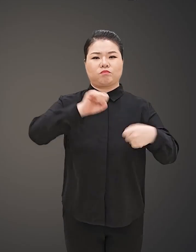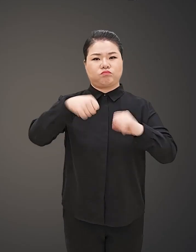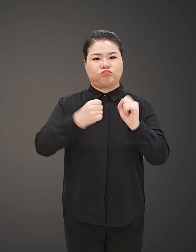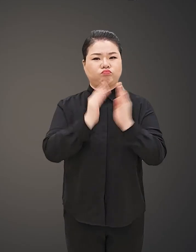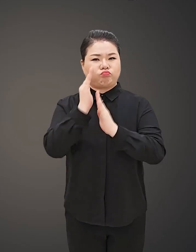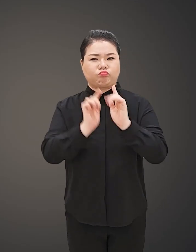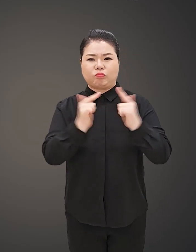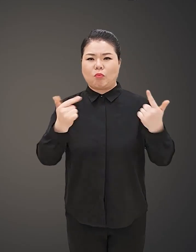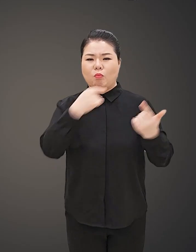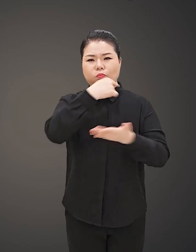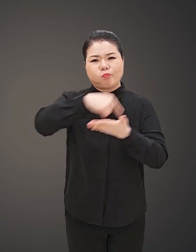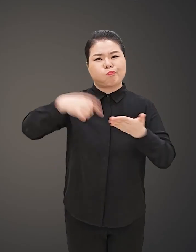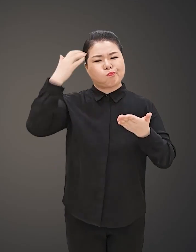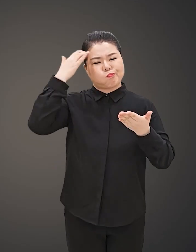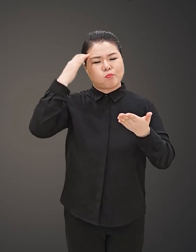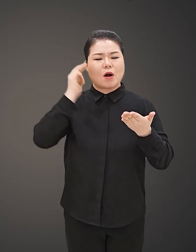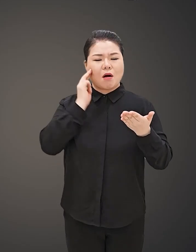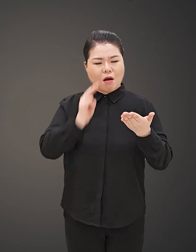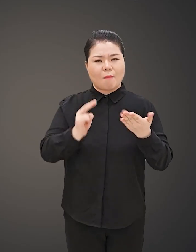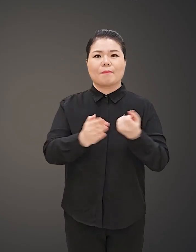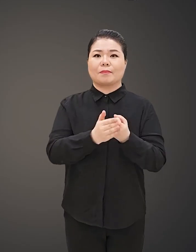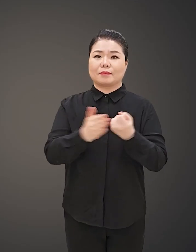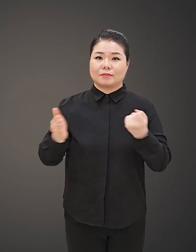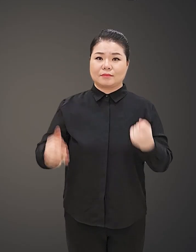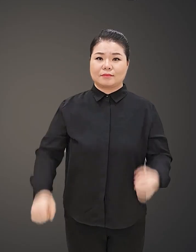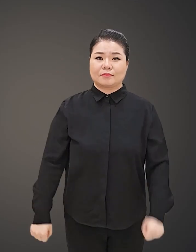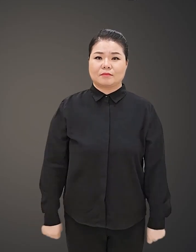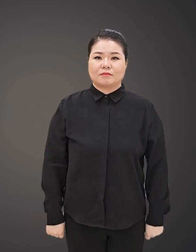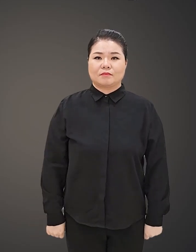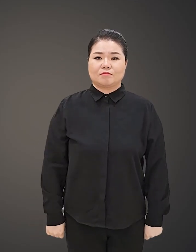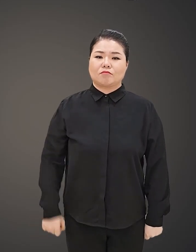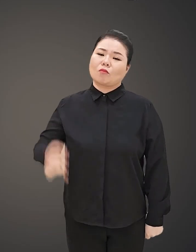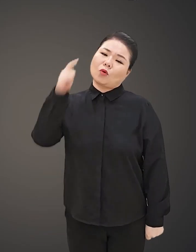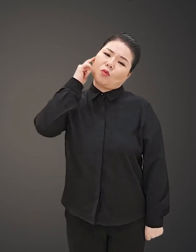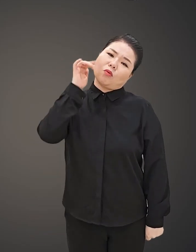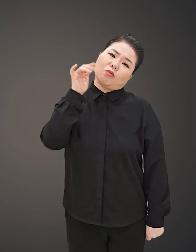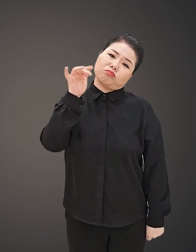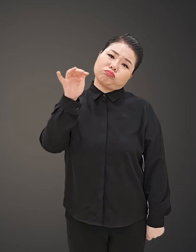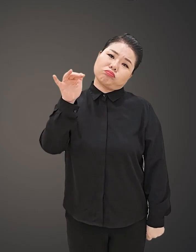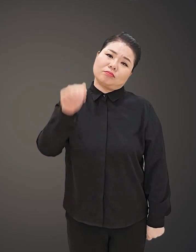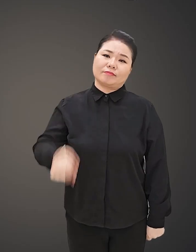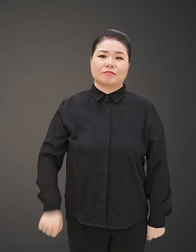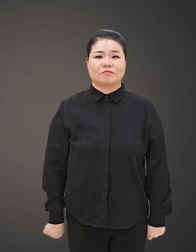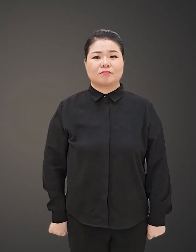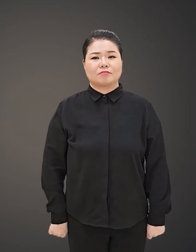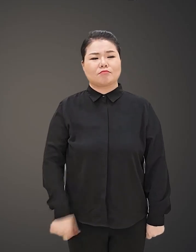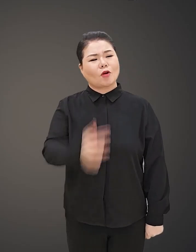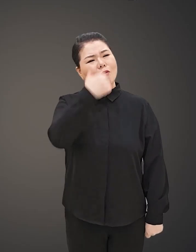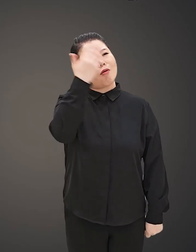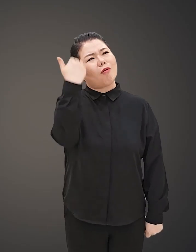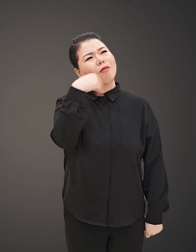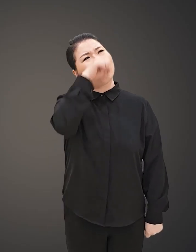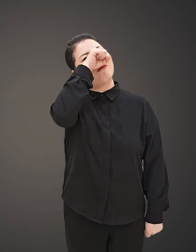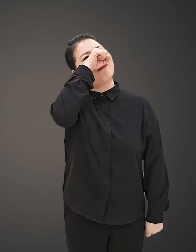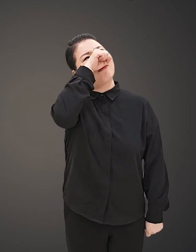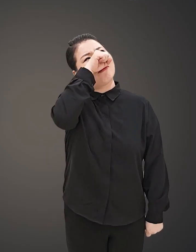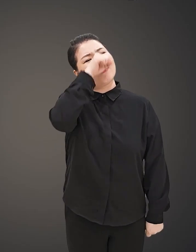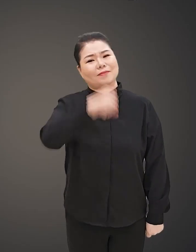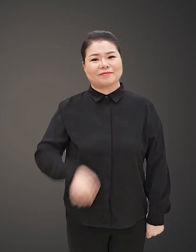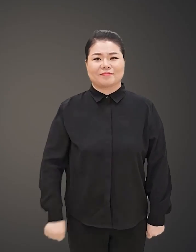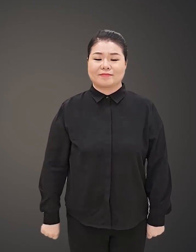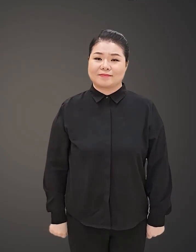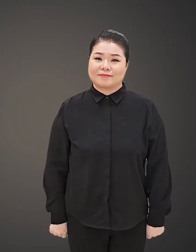할 고통이 아주 크기 때문입니다. 그립다. 아, 옛날이요.